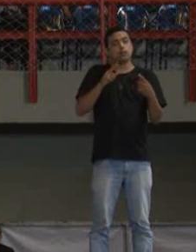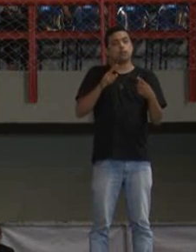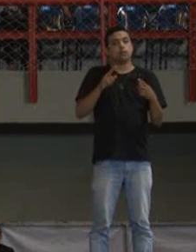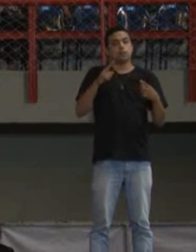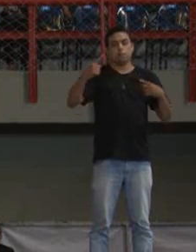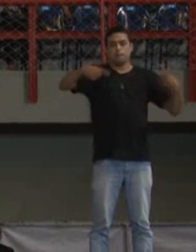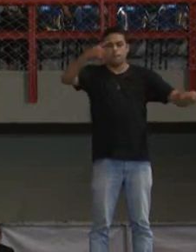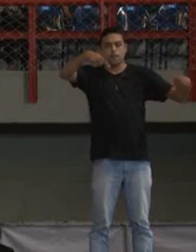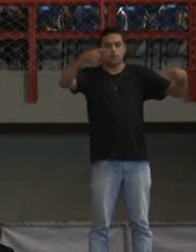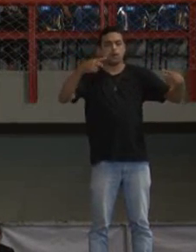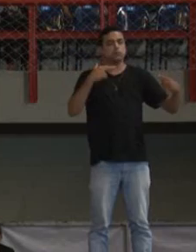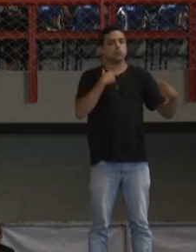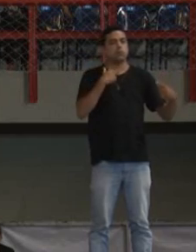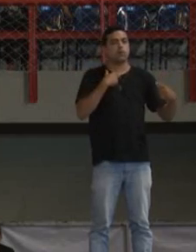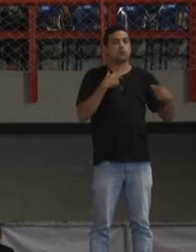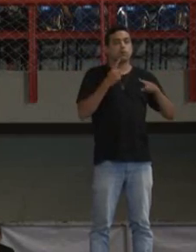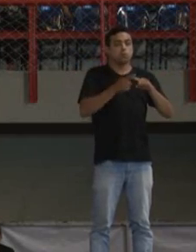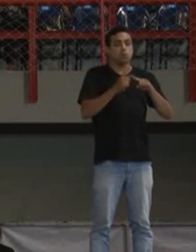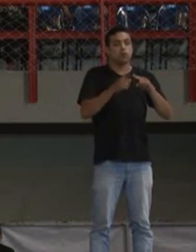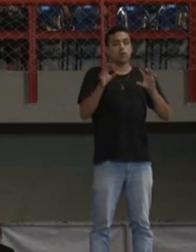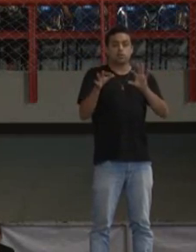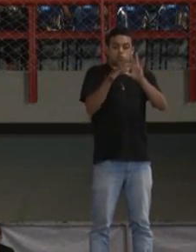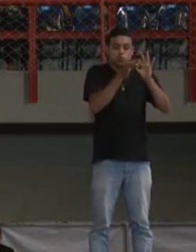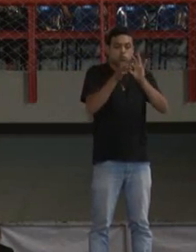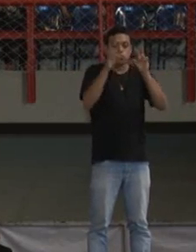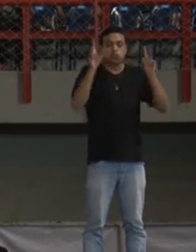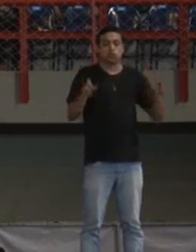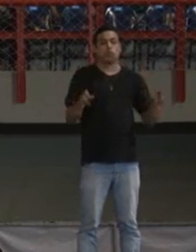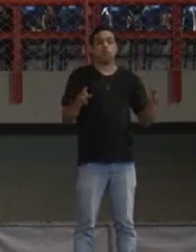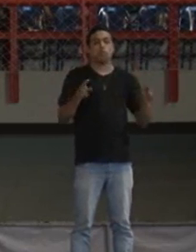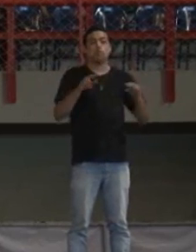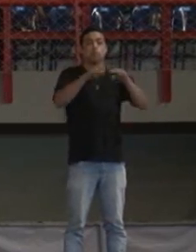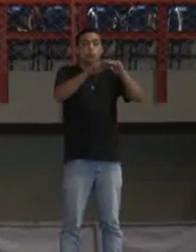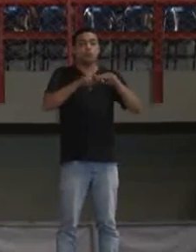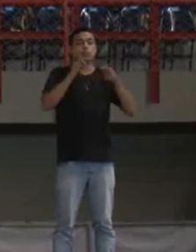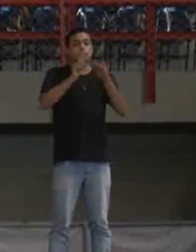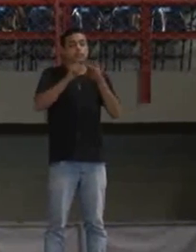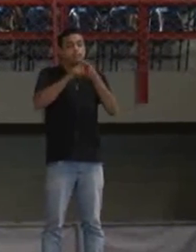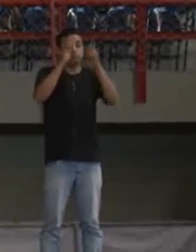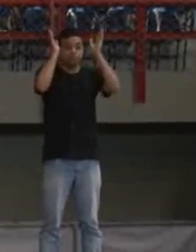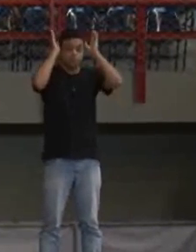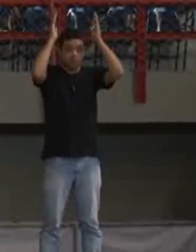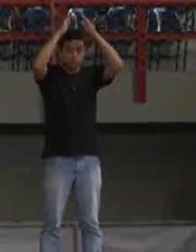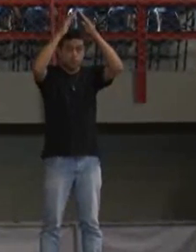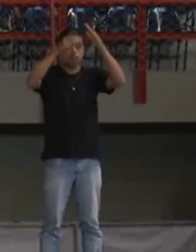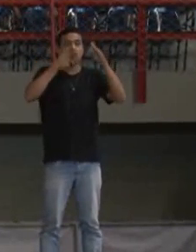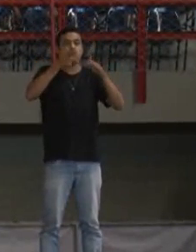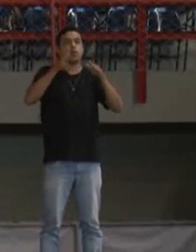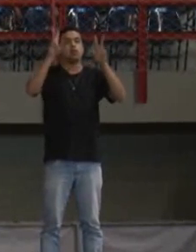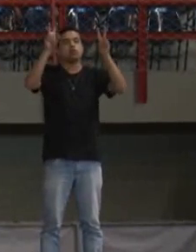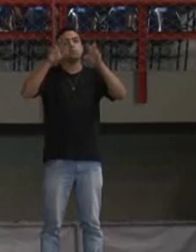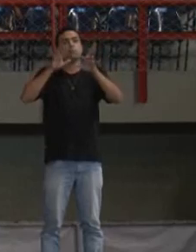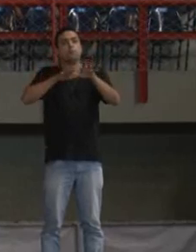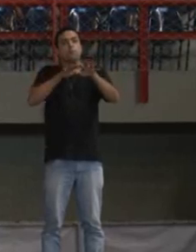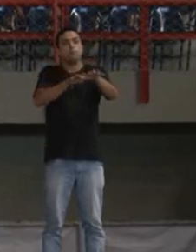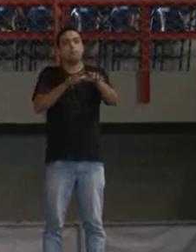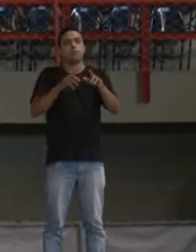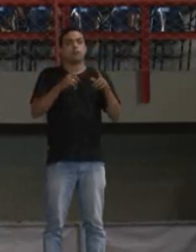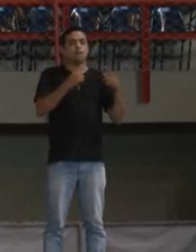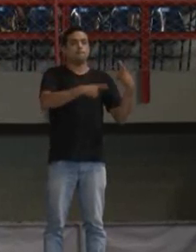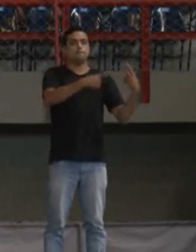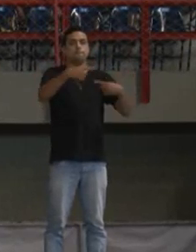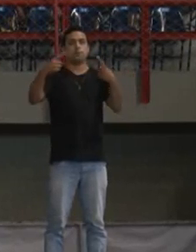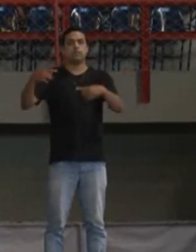pode criticar o outro. Na realidade, estavam juntos. E quando o Papa foi falar sobre as manifestações, os políticos